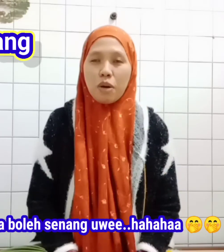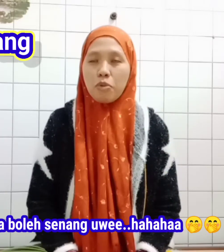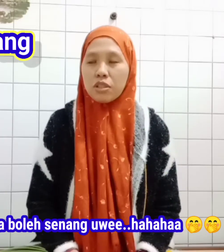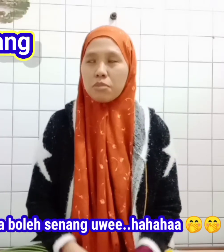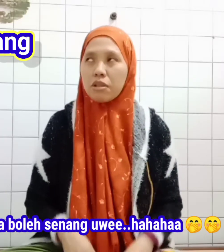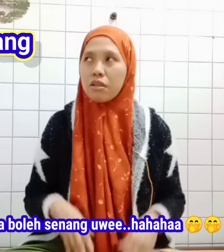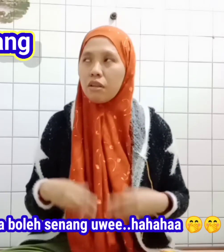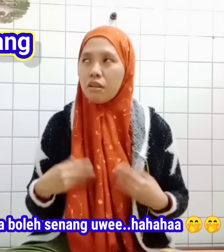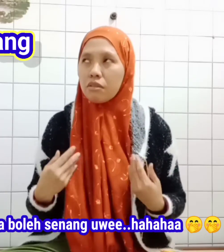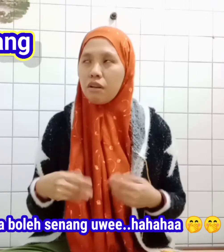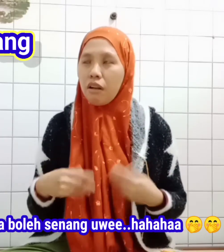boleh